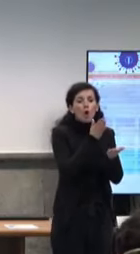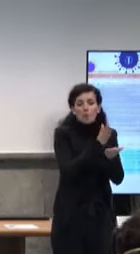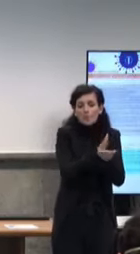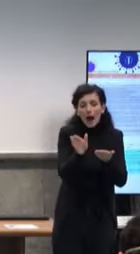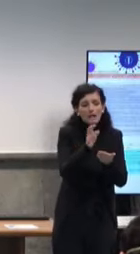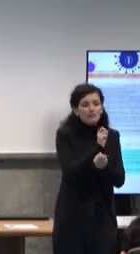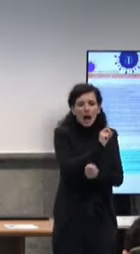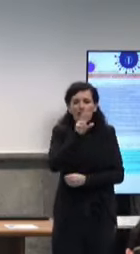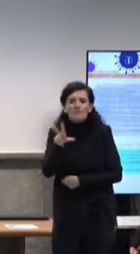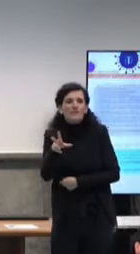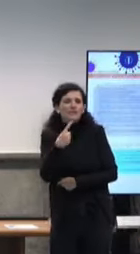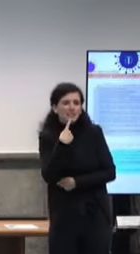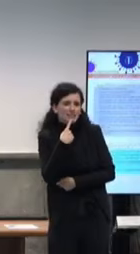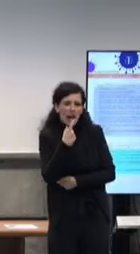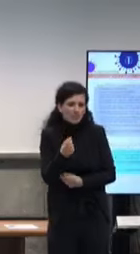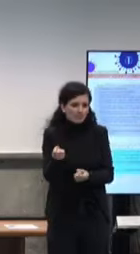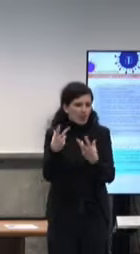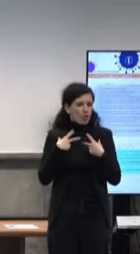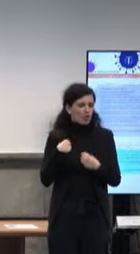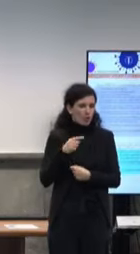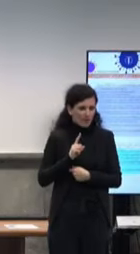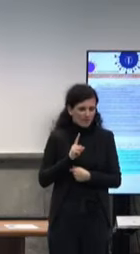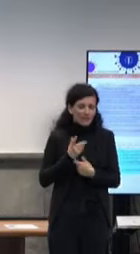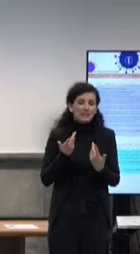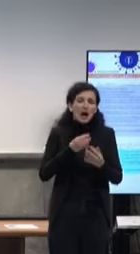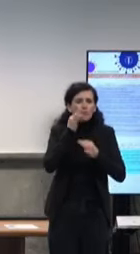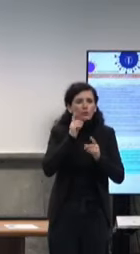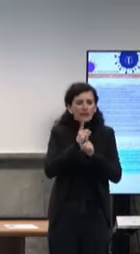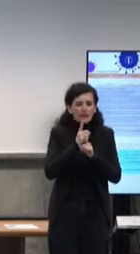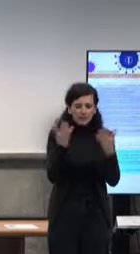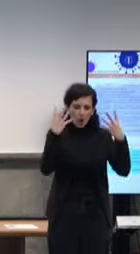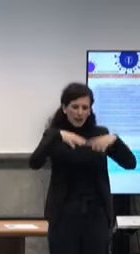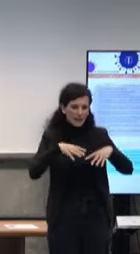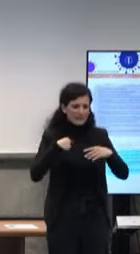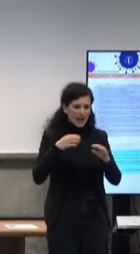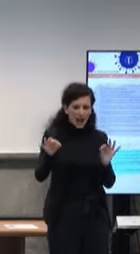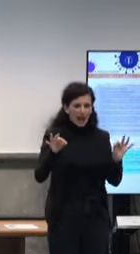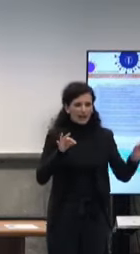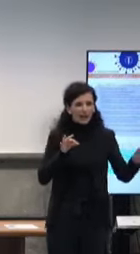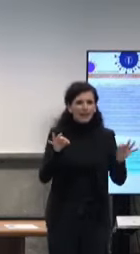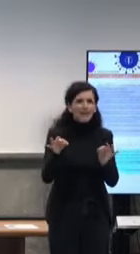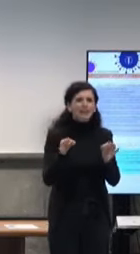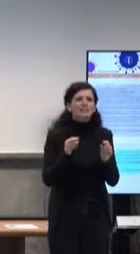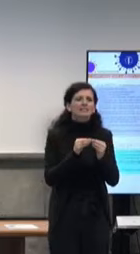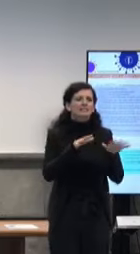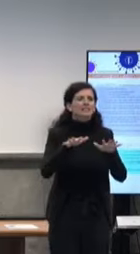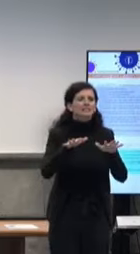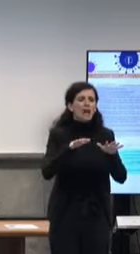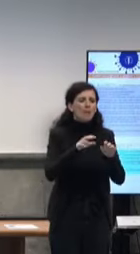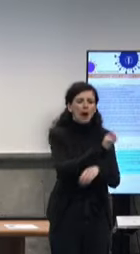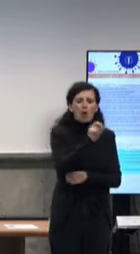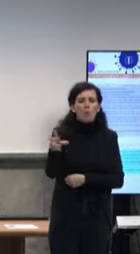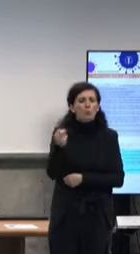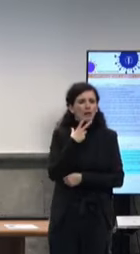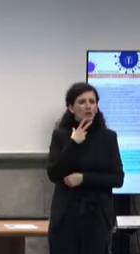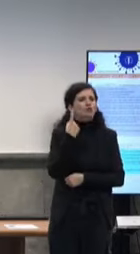canali per cui dobbiamo mettere insieme canali diversi ma il motivo per cui non diamo stime il motivo per cui letto prima noi parliamo quando abbiamo stime